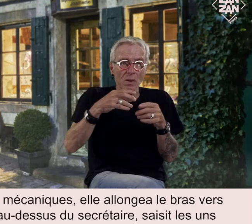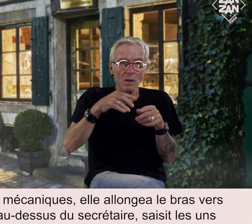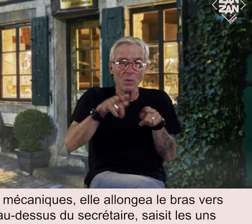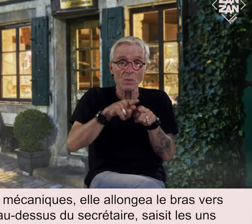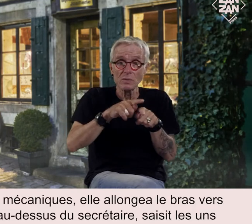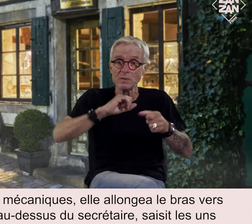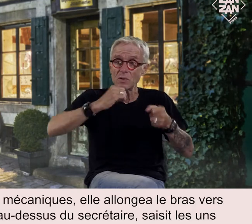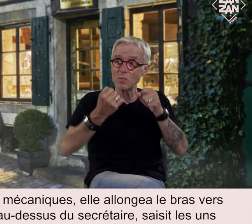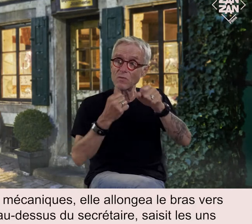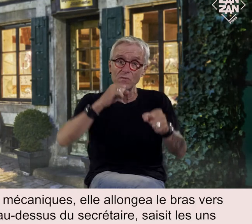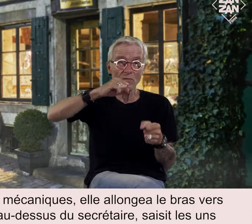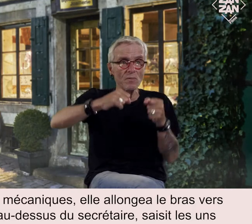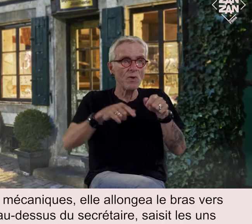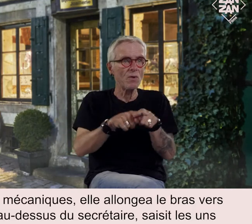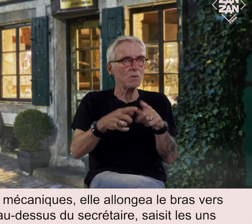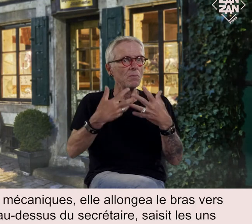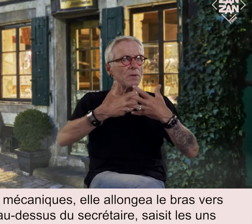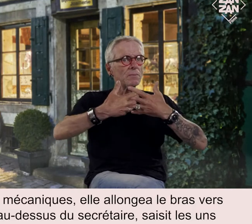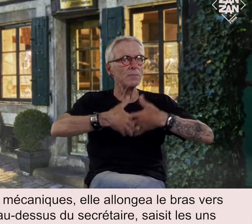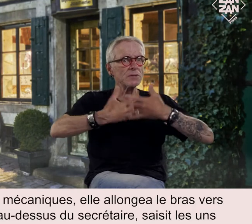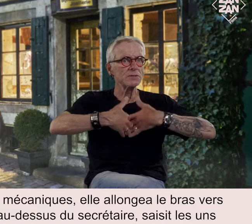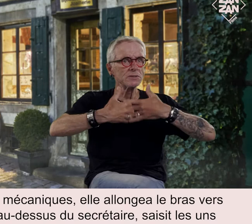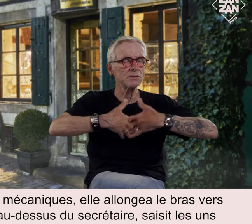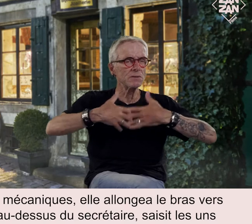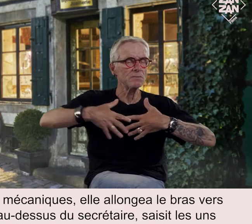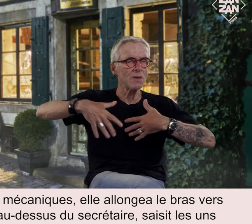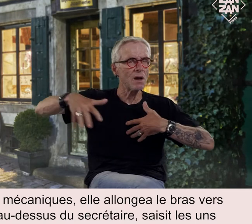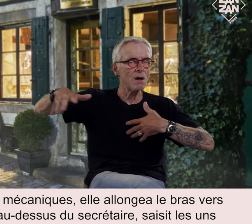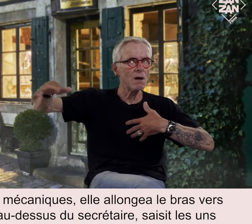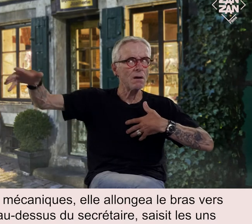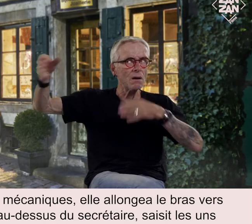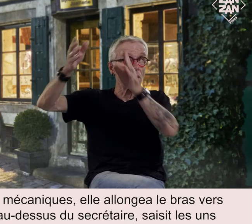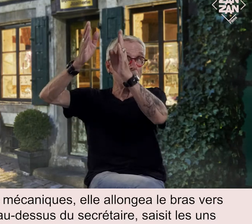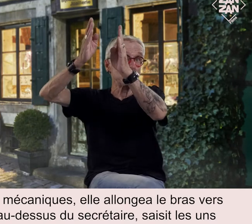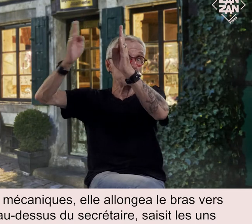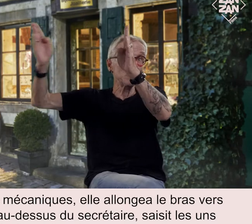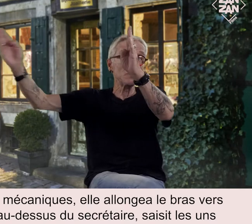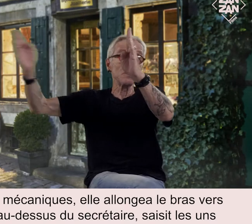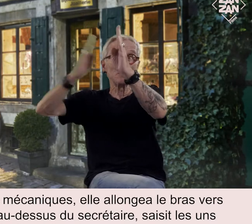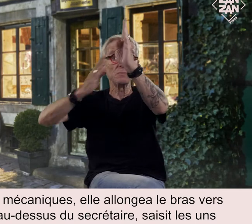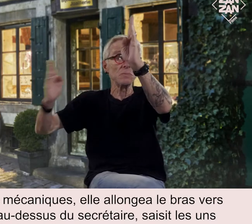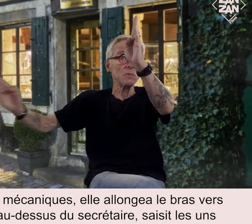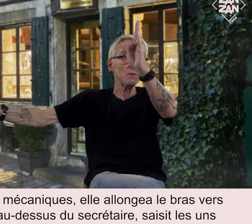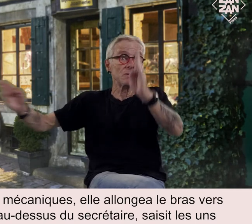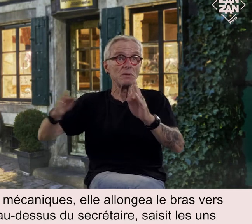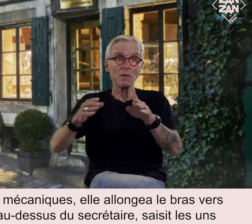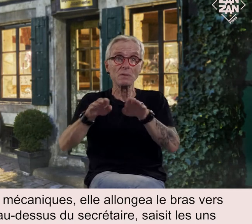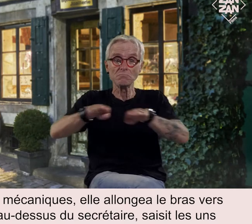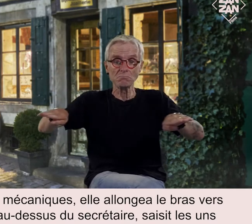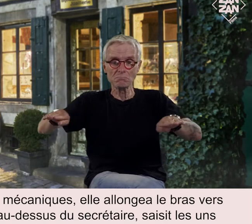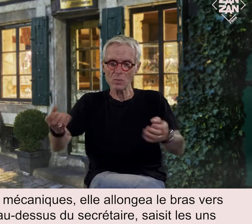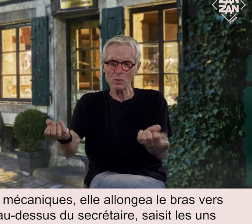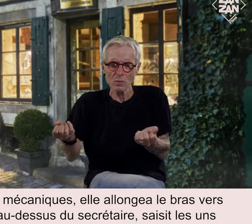des gestes, pour ainsi dire, mécaniques, elle allongea le bras vers une petite bibliothèque suspendue au-dessus du secrétaire,